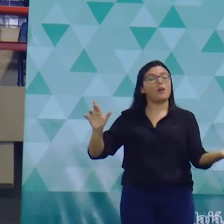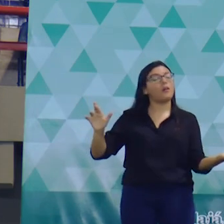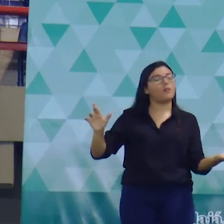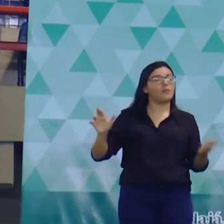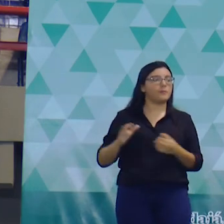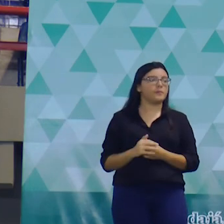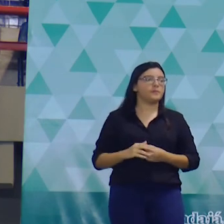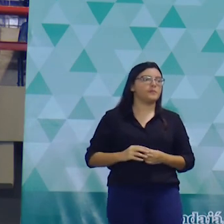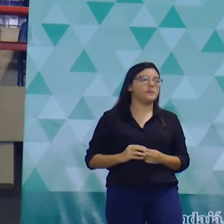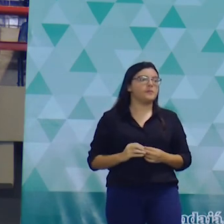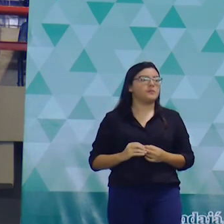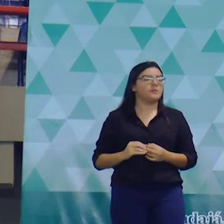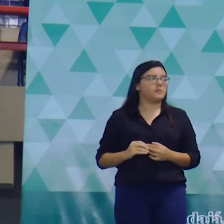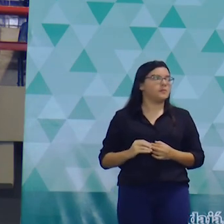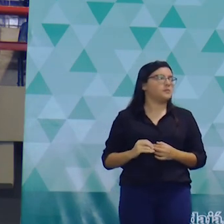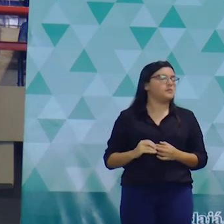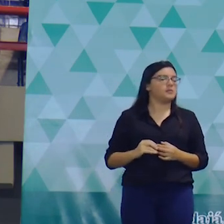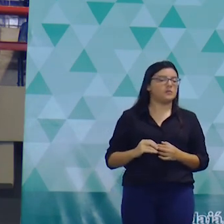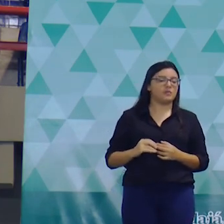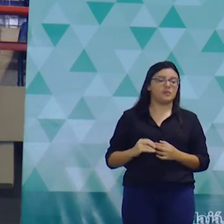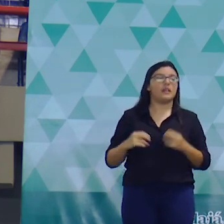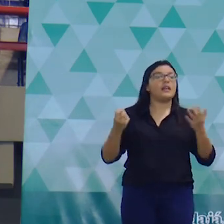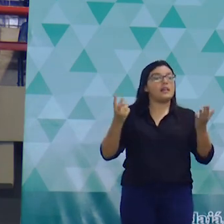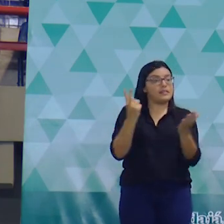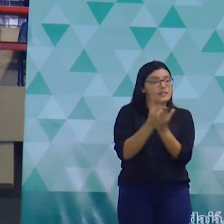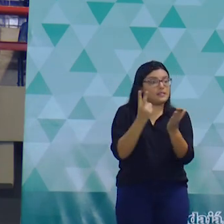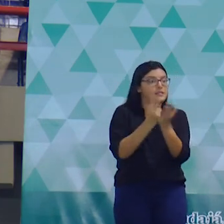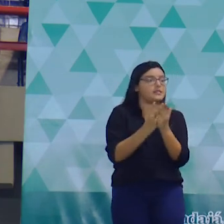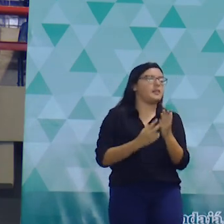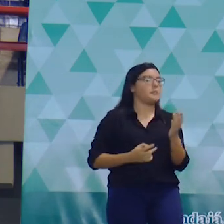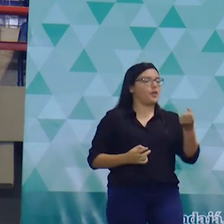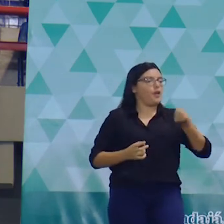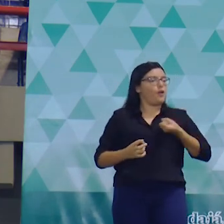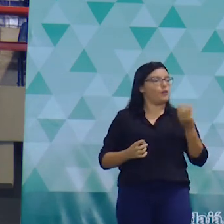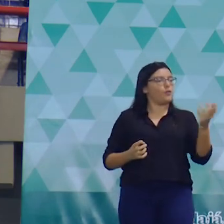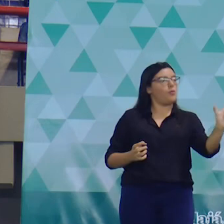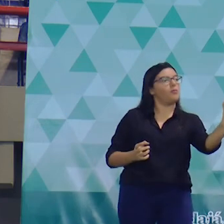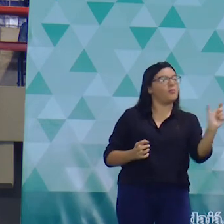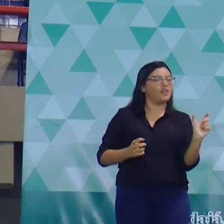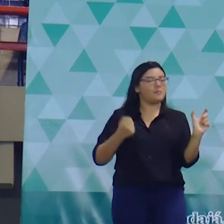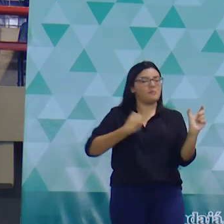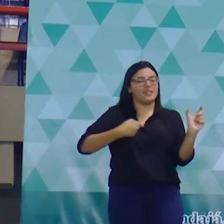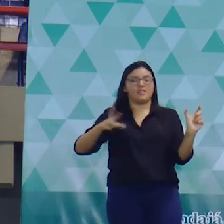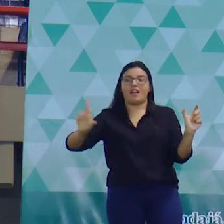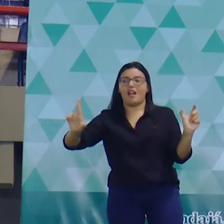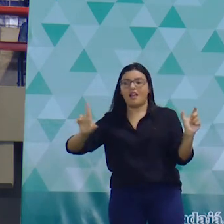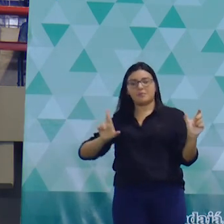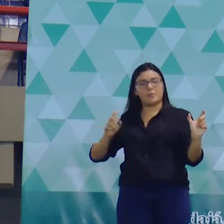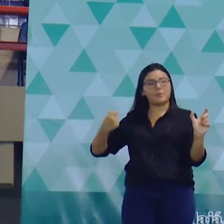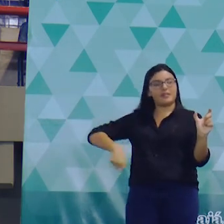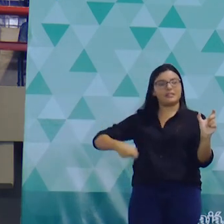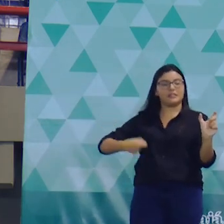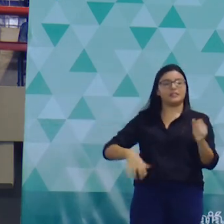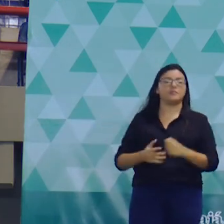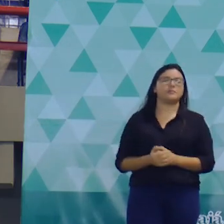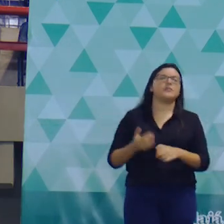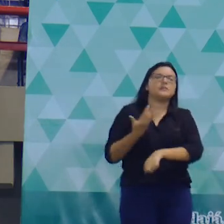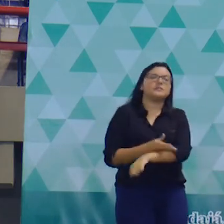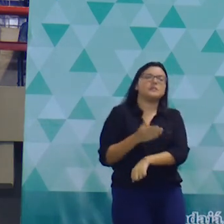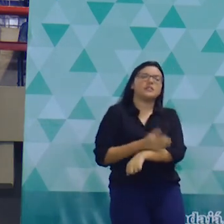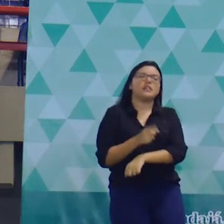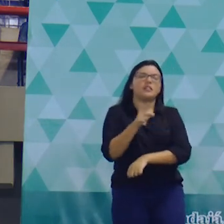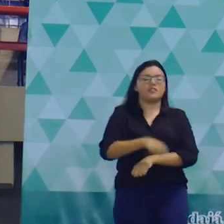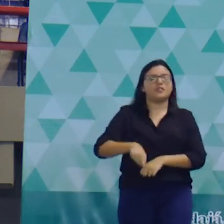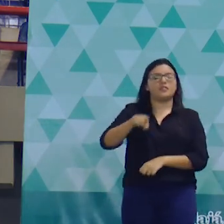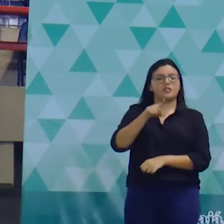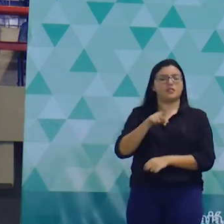carbônico? Está vendo? Sempre tem um dado, sempre tem um pedido. Agora vamos lá. Eu queria treinar com vocês, companheiros,